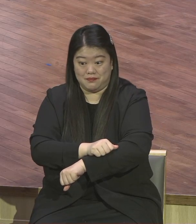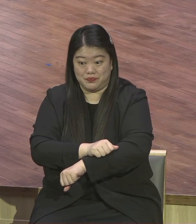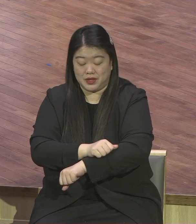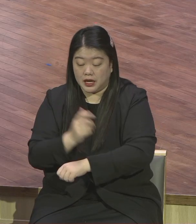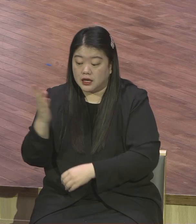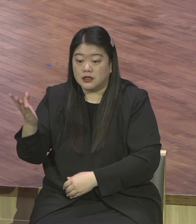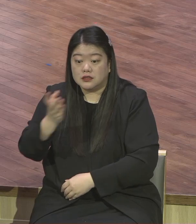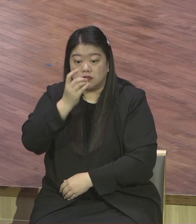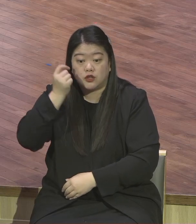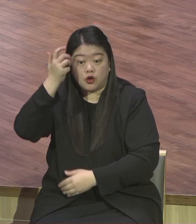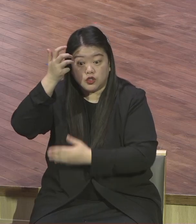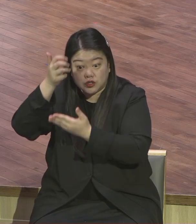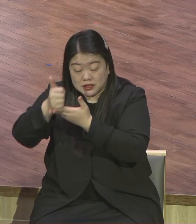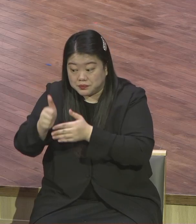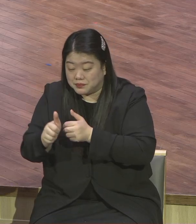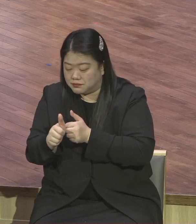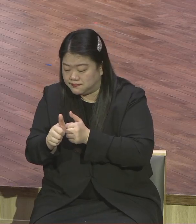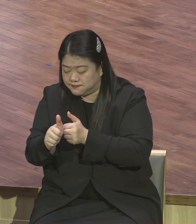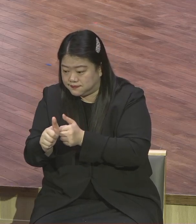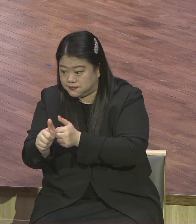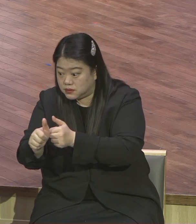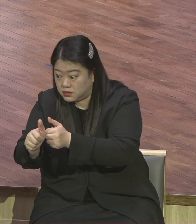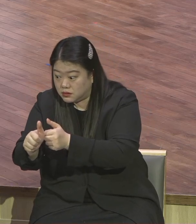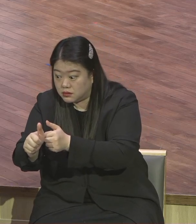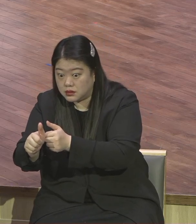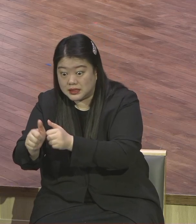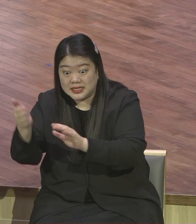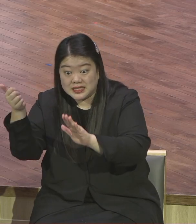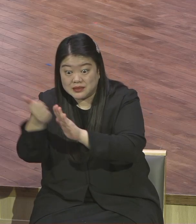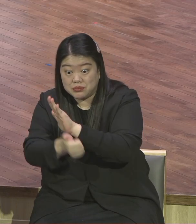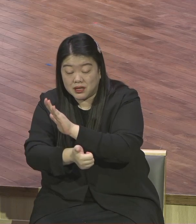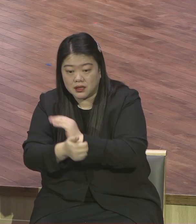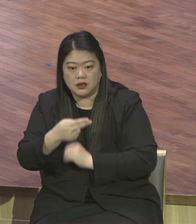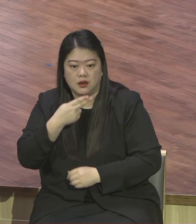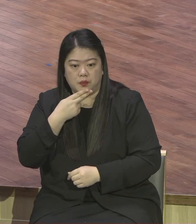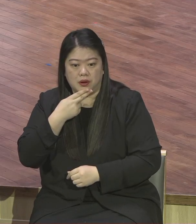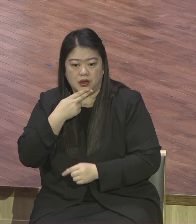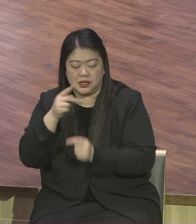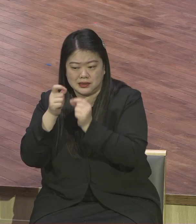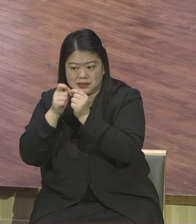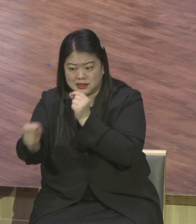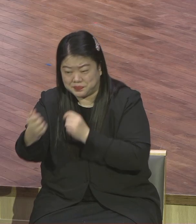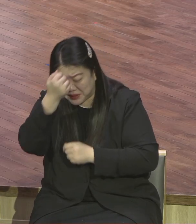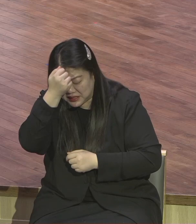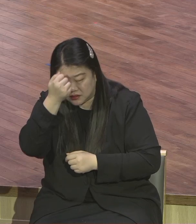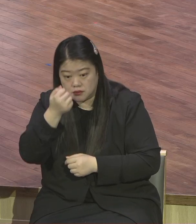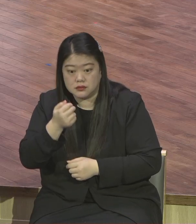행하면 실패할 일이 없어요. 사기당할 일이 없어요.